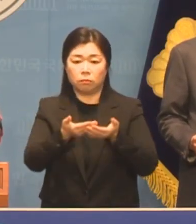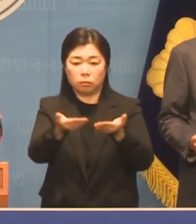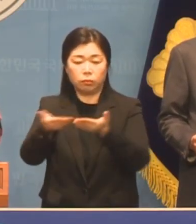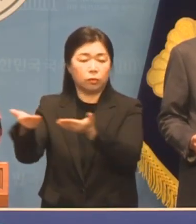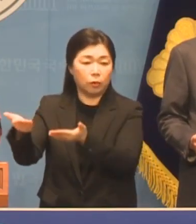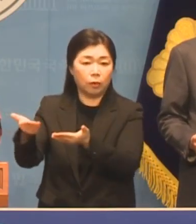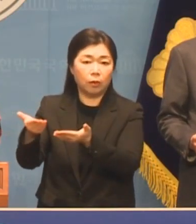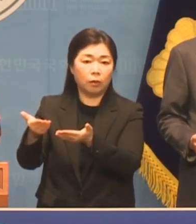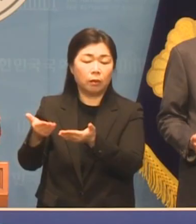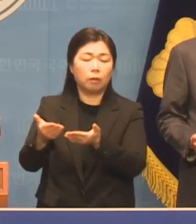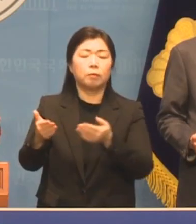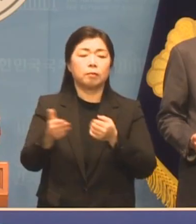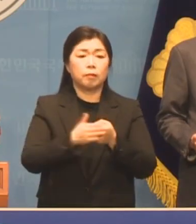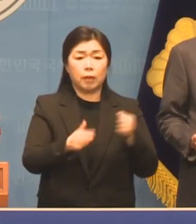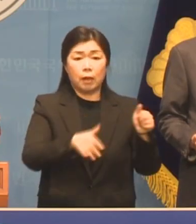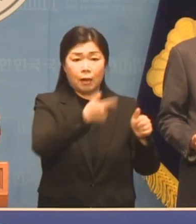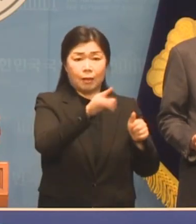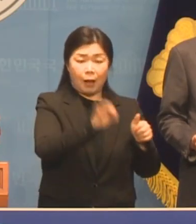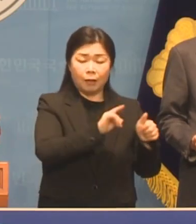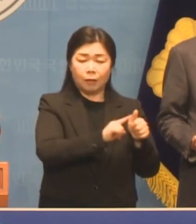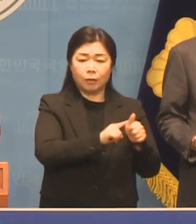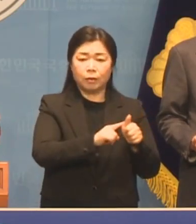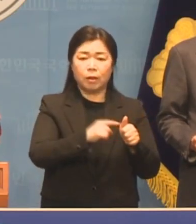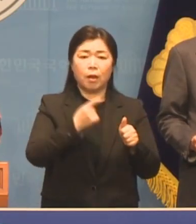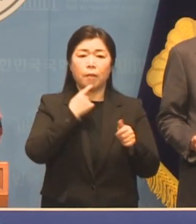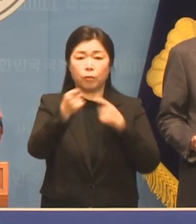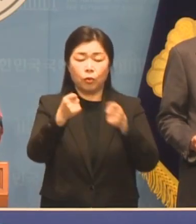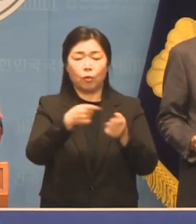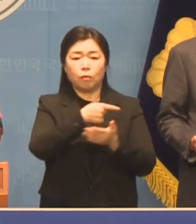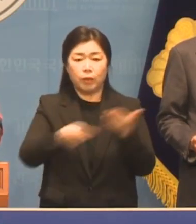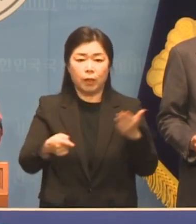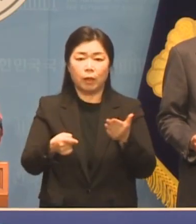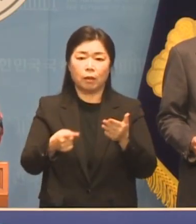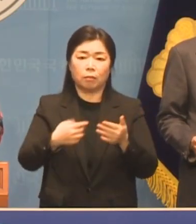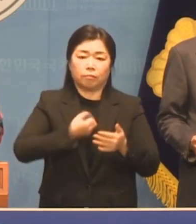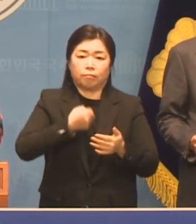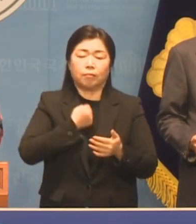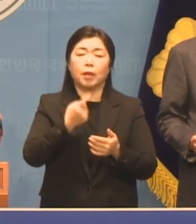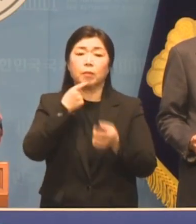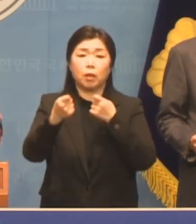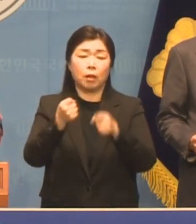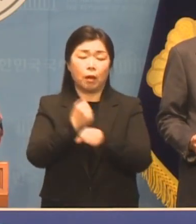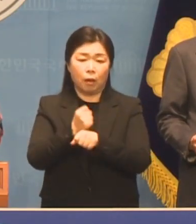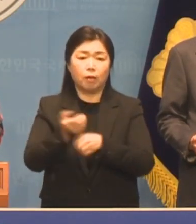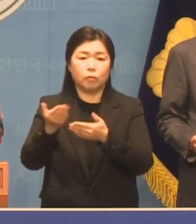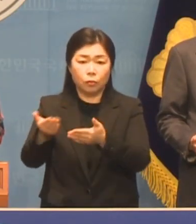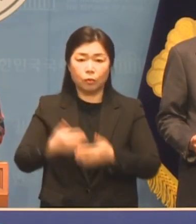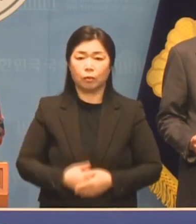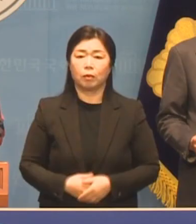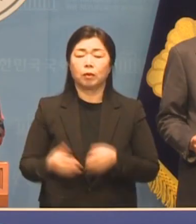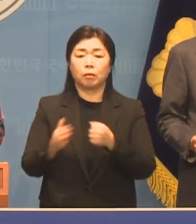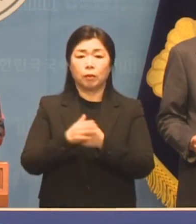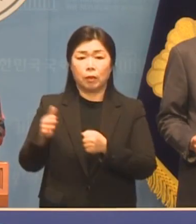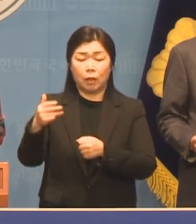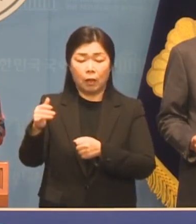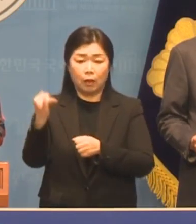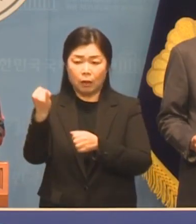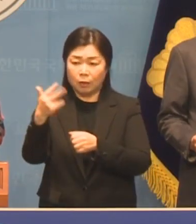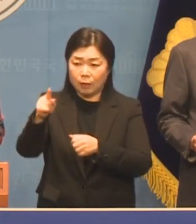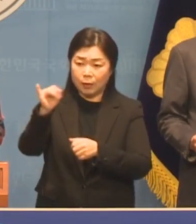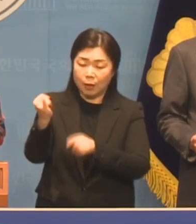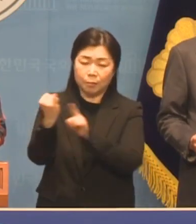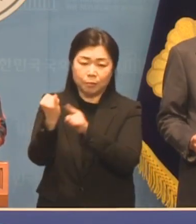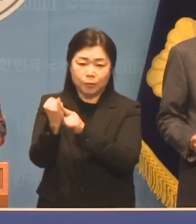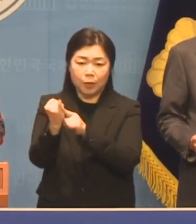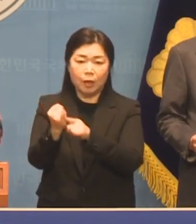무고 사주로 형사적 책임을 져야 하는 PBO, PBM들이 많아질 것 같다며 선량하고 법을